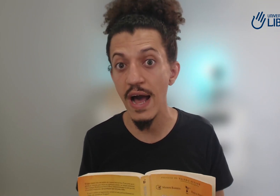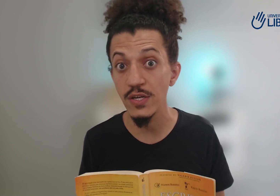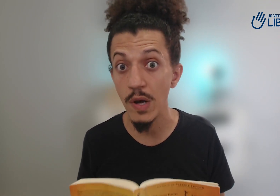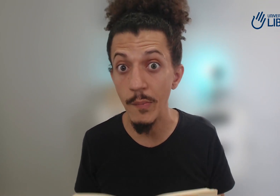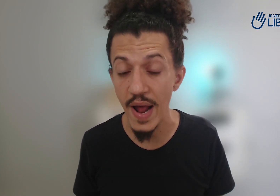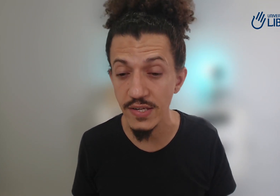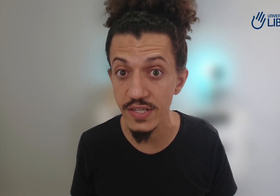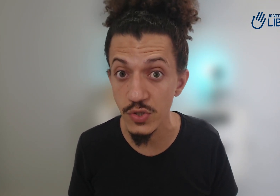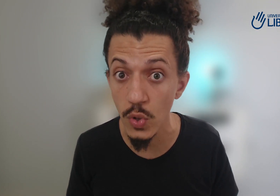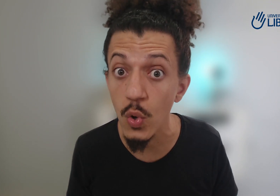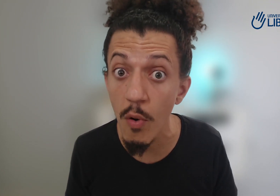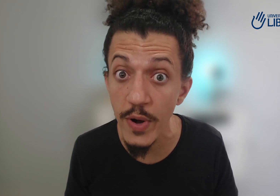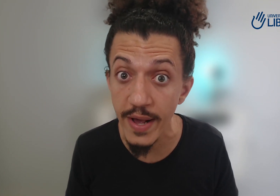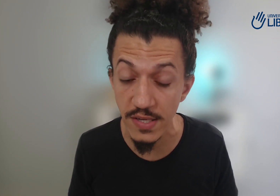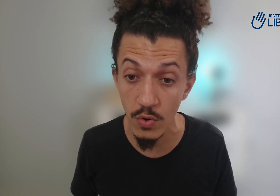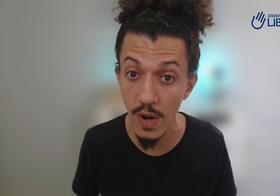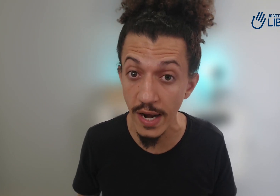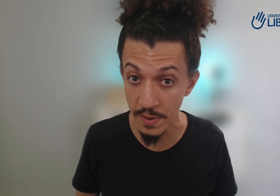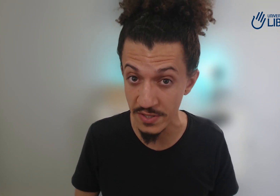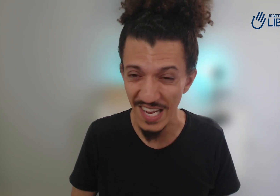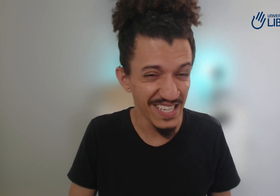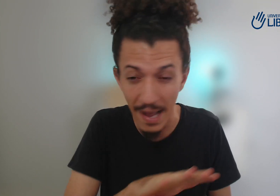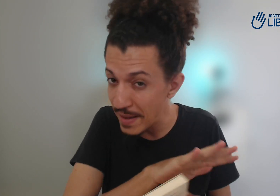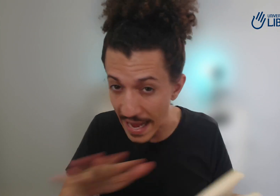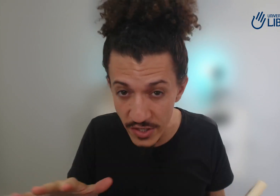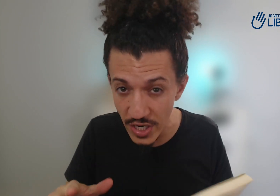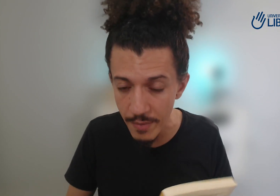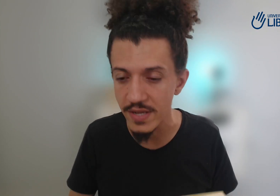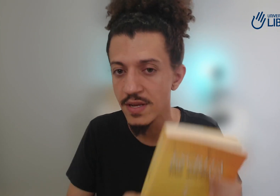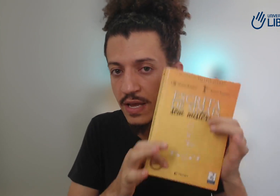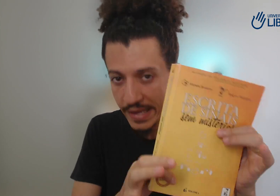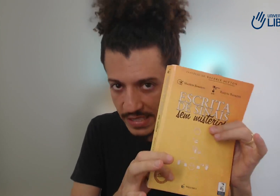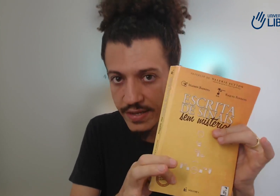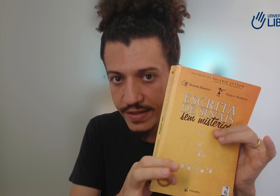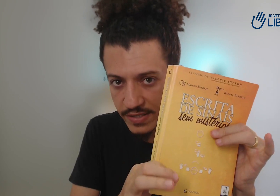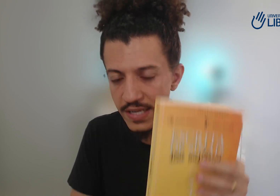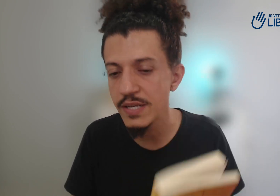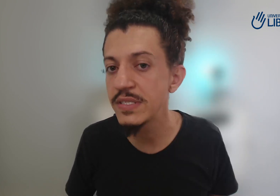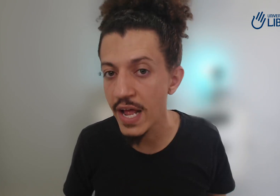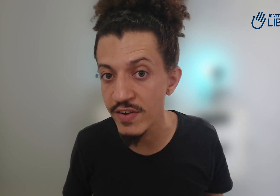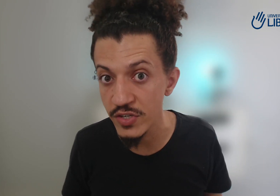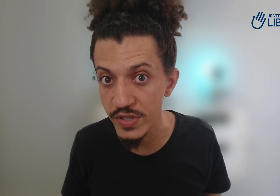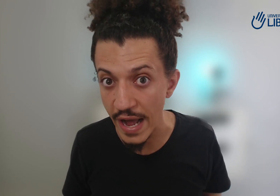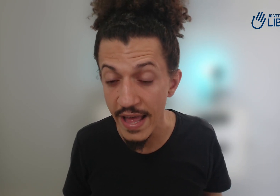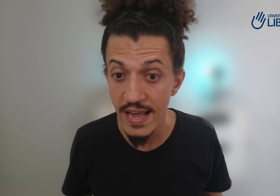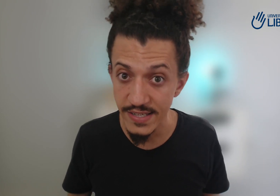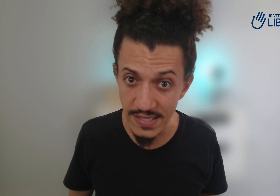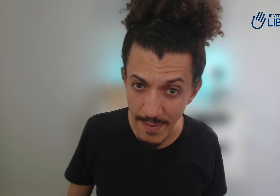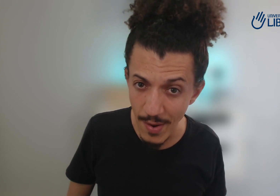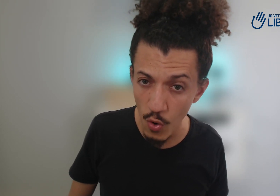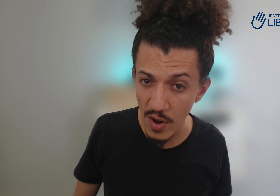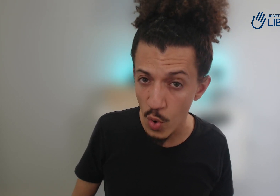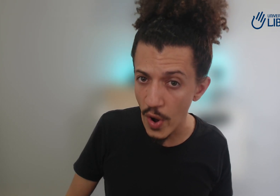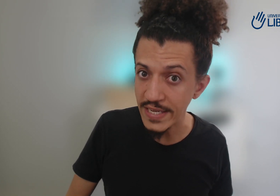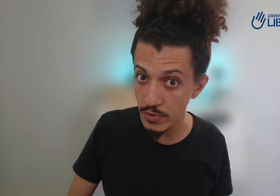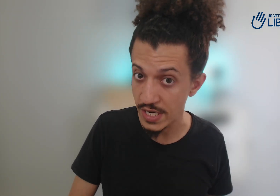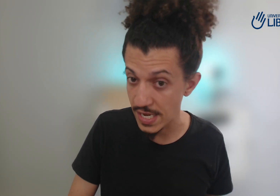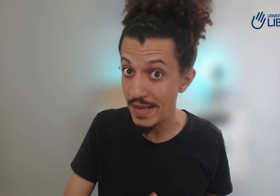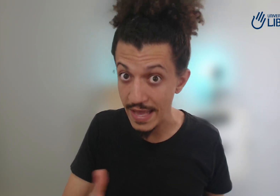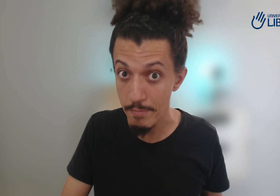a sua prática da sua comunicação com a Libras. Sabe nada de Libras? Escrita de sinais sem mistérios vai te ajudar. Já sabe alguma coisa, ou já sabe até bem